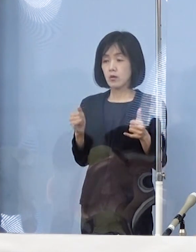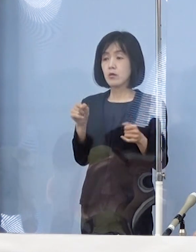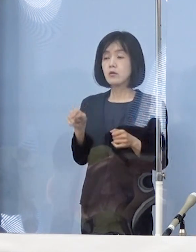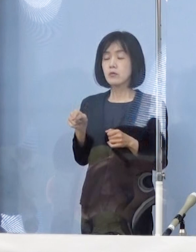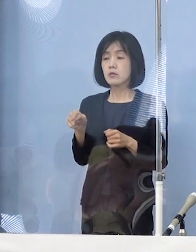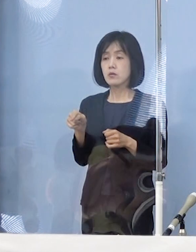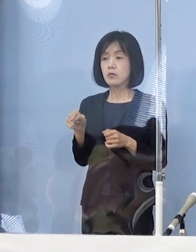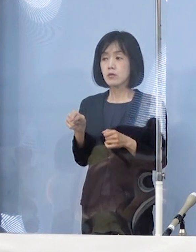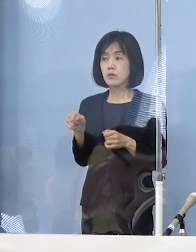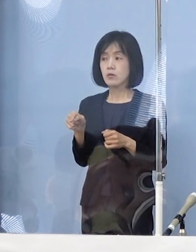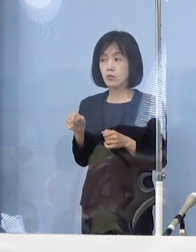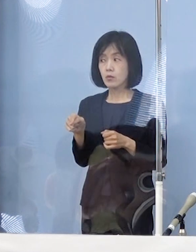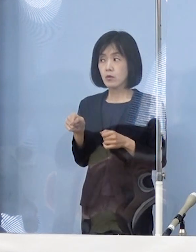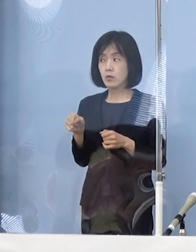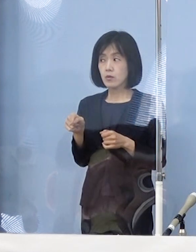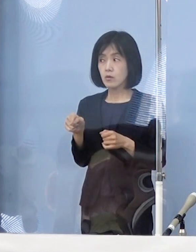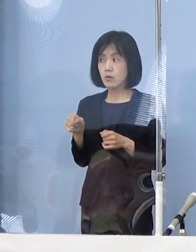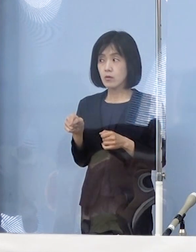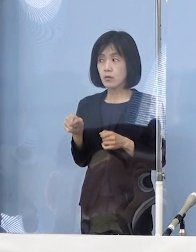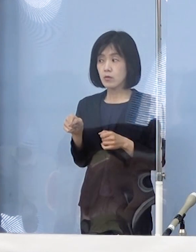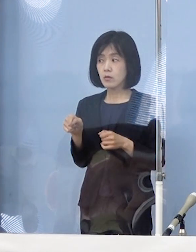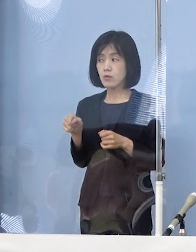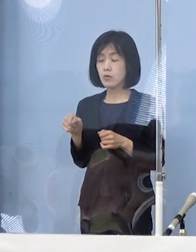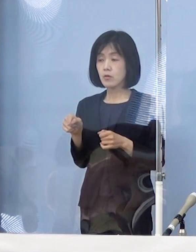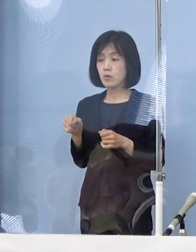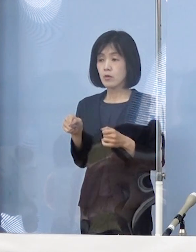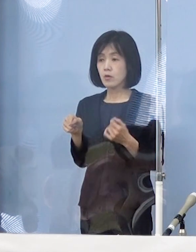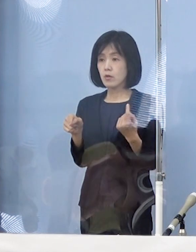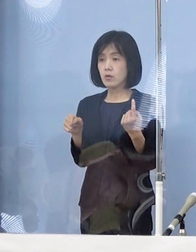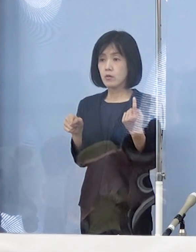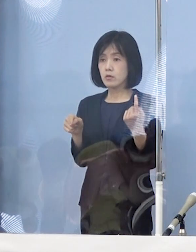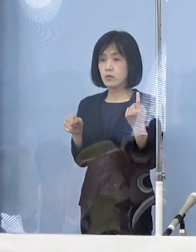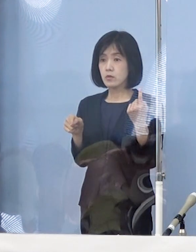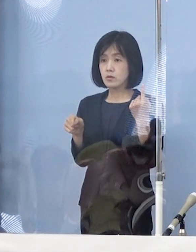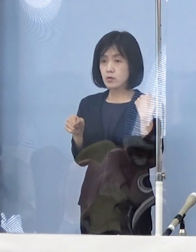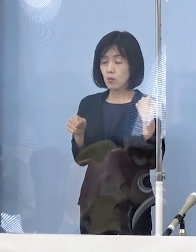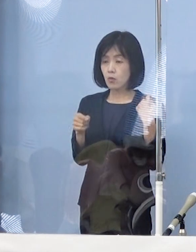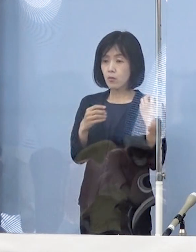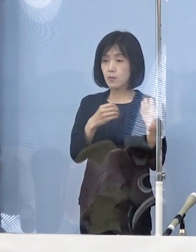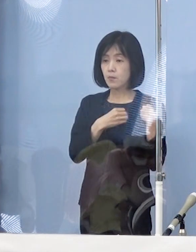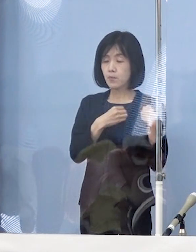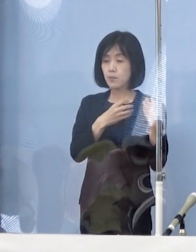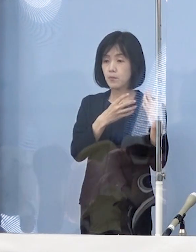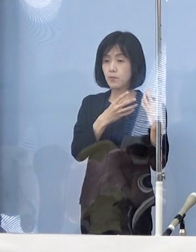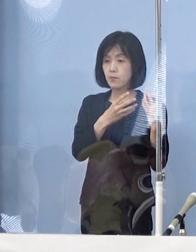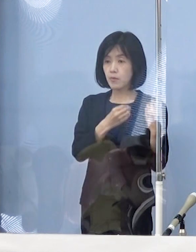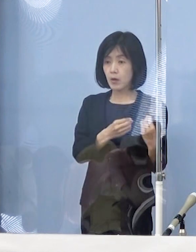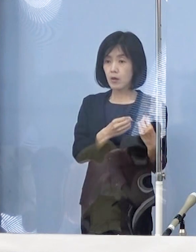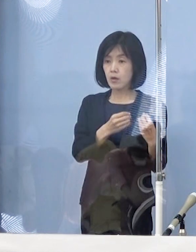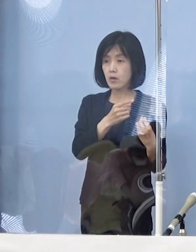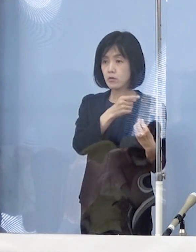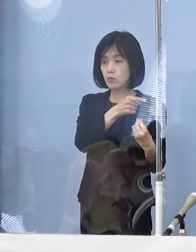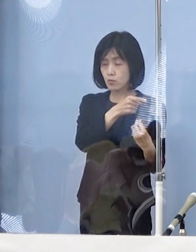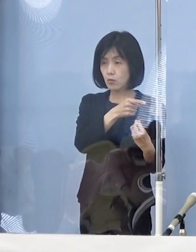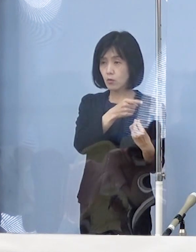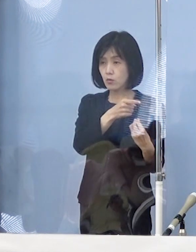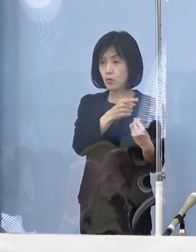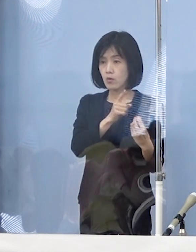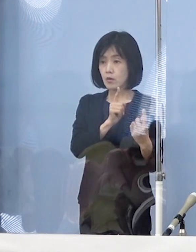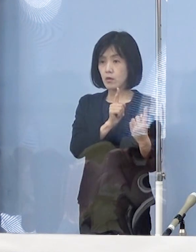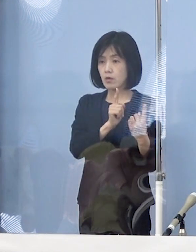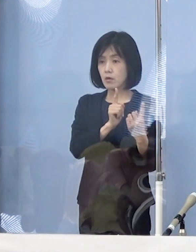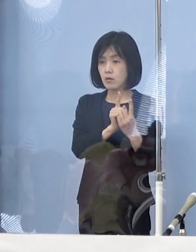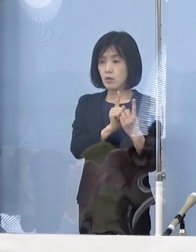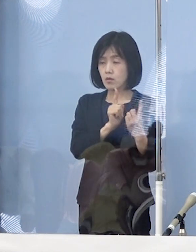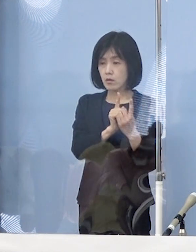は、先ほど来るのが、この方の。 あ、濃厚接触者の方